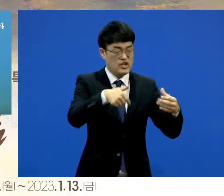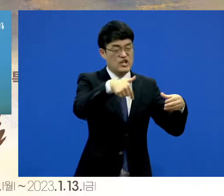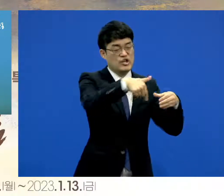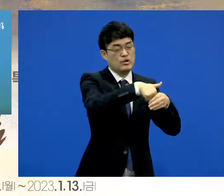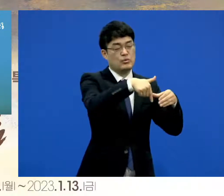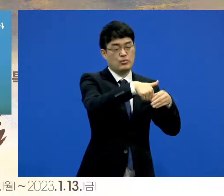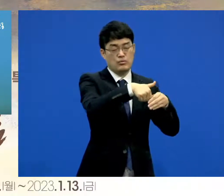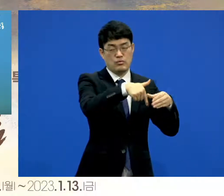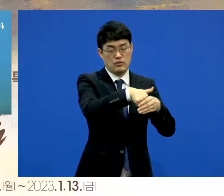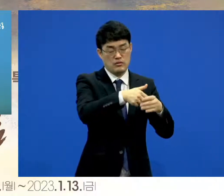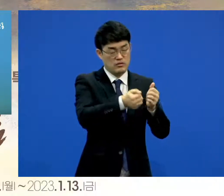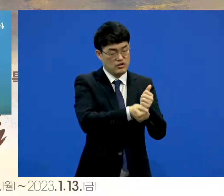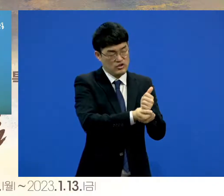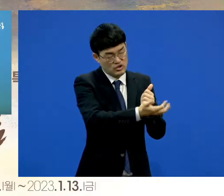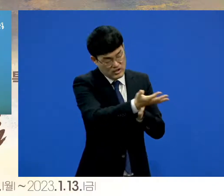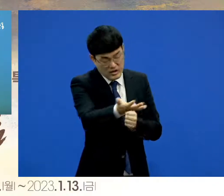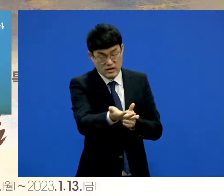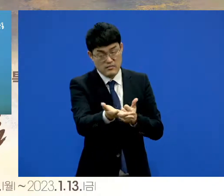영향을 끼치게 되는